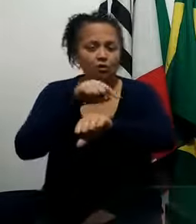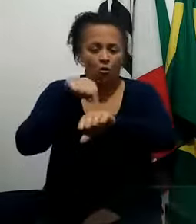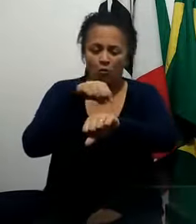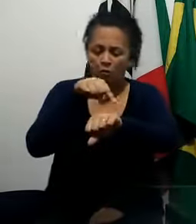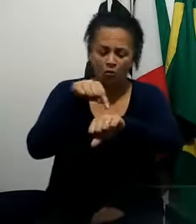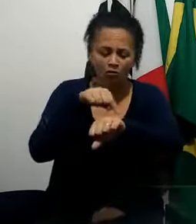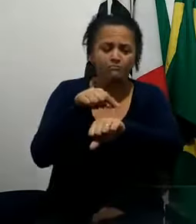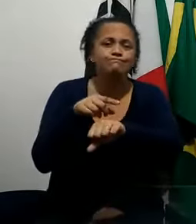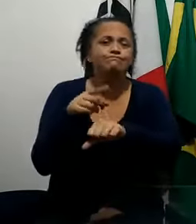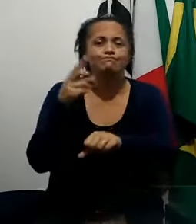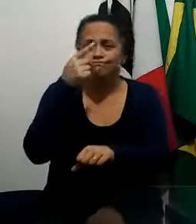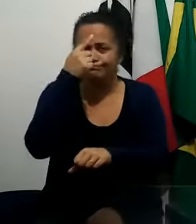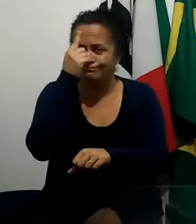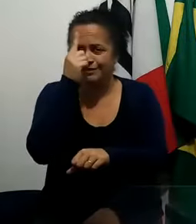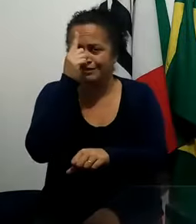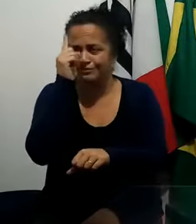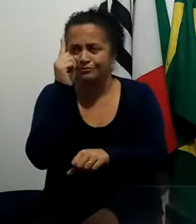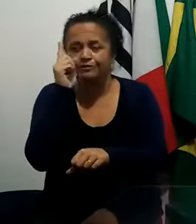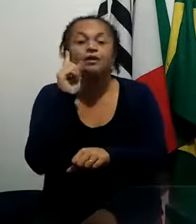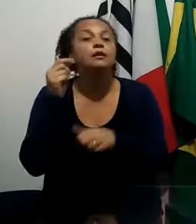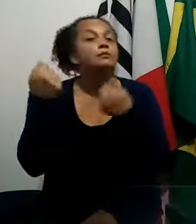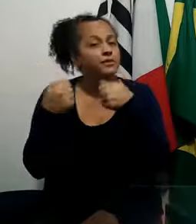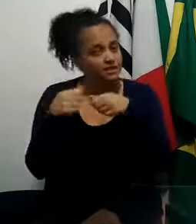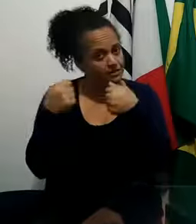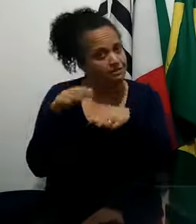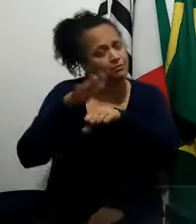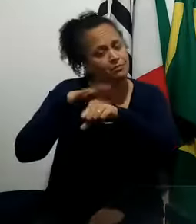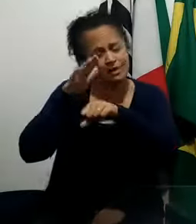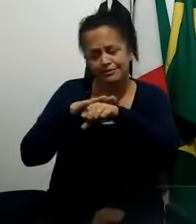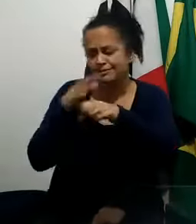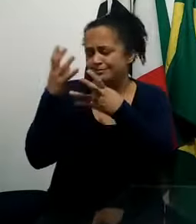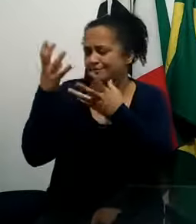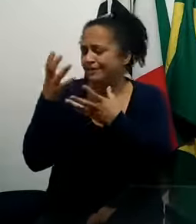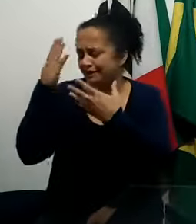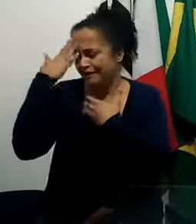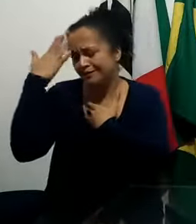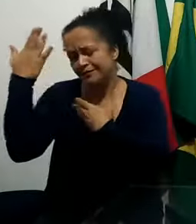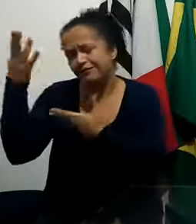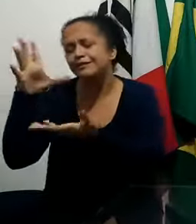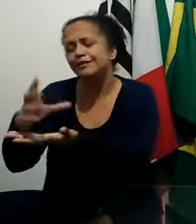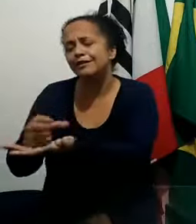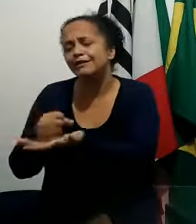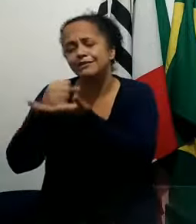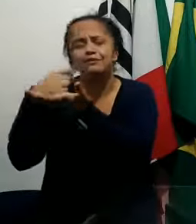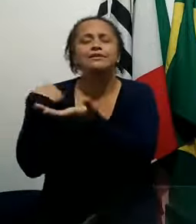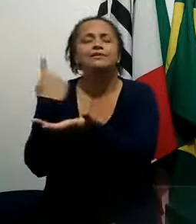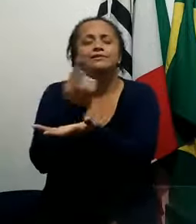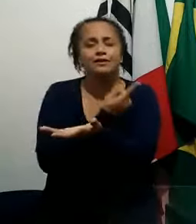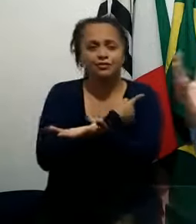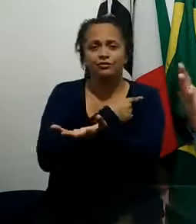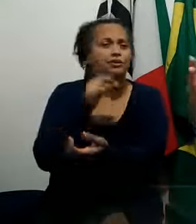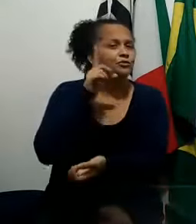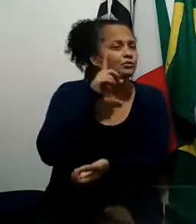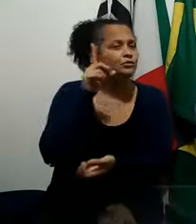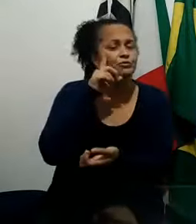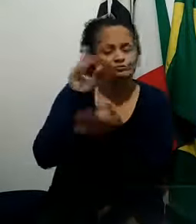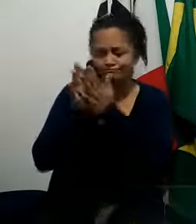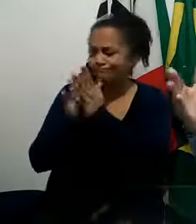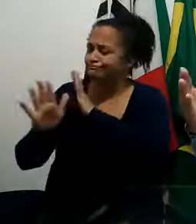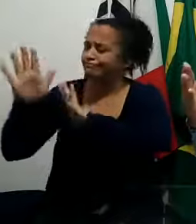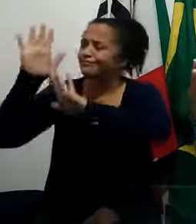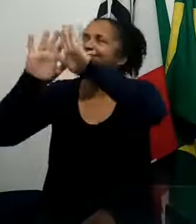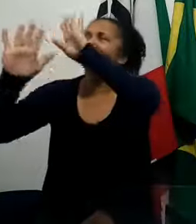minuto, valorizar mais e mais a nossa salvação. Todos os dias adorar a Cristo, louvar